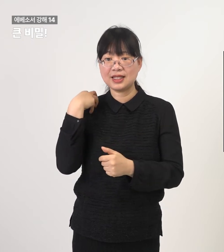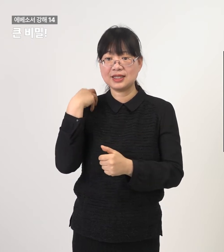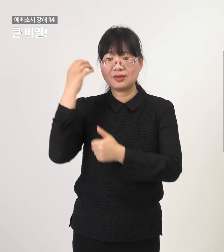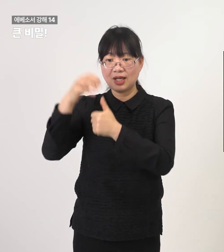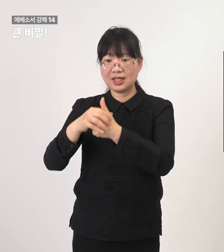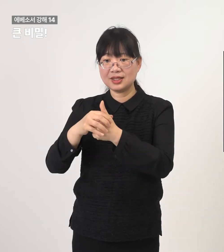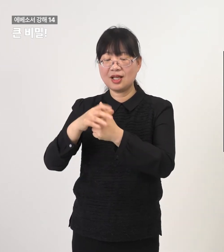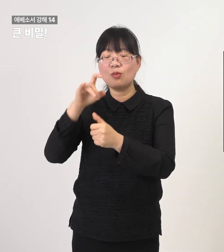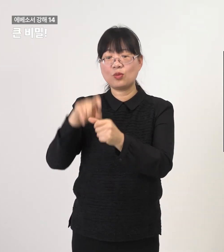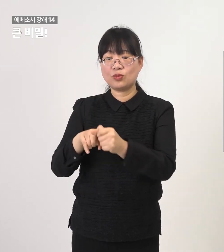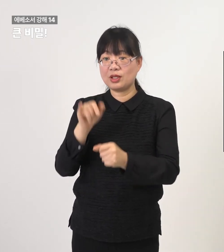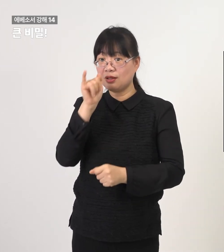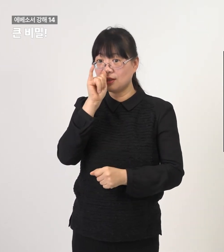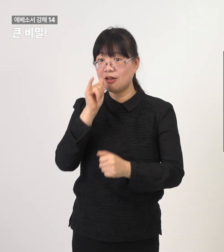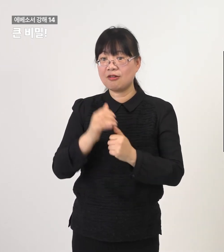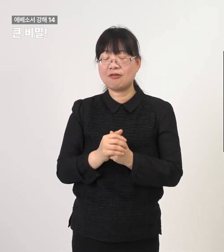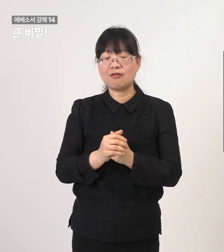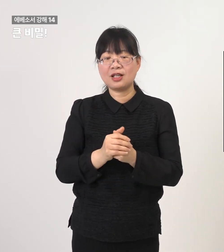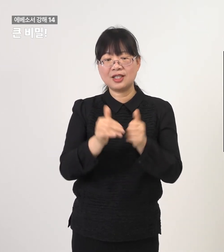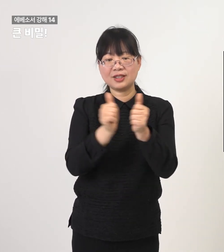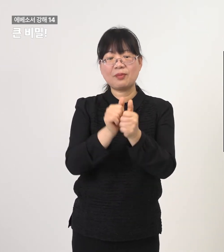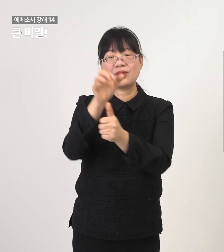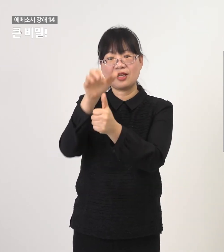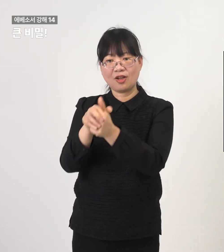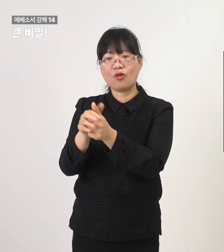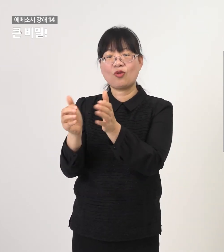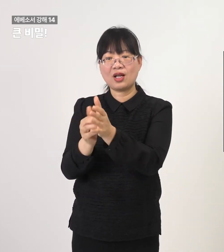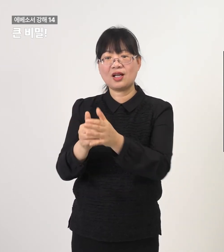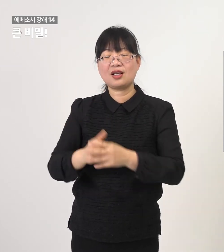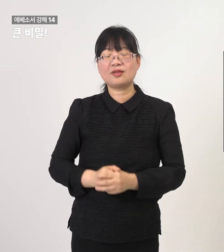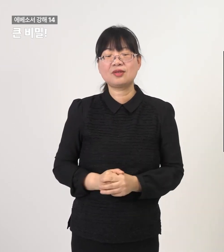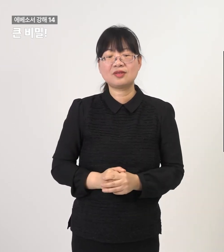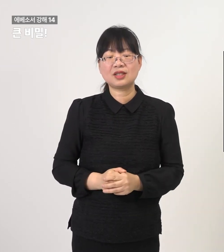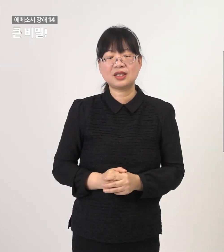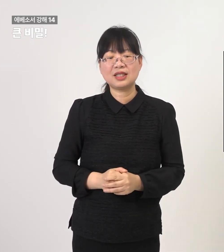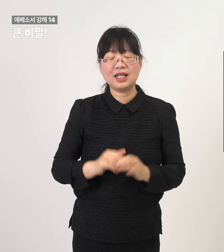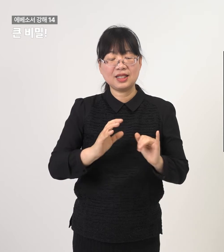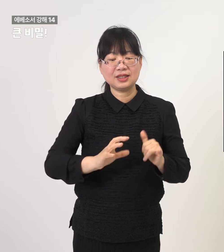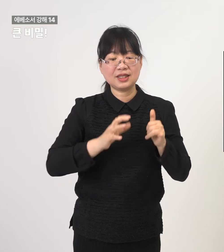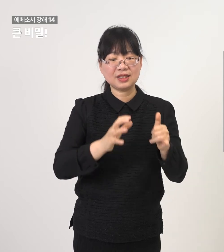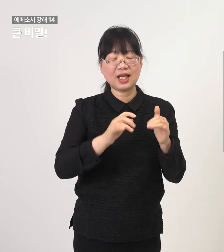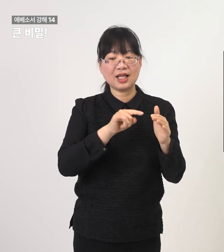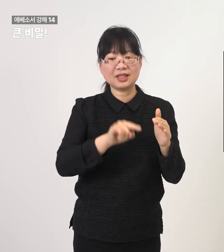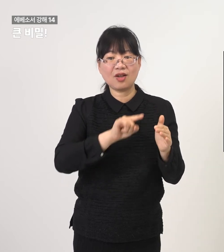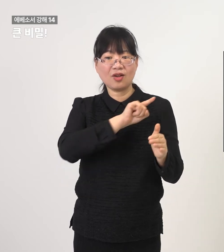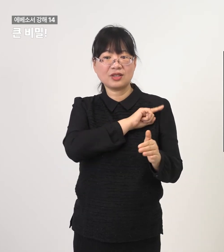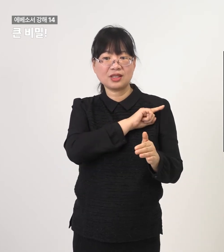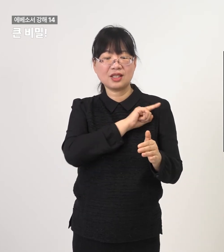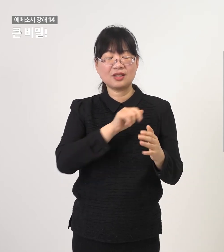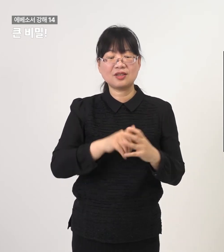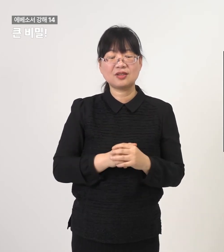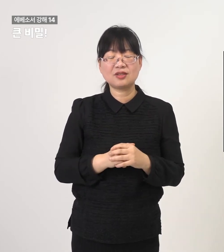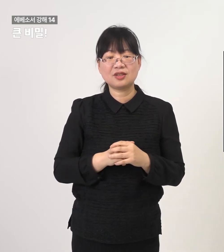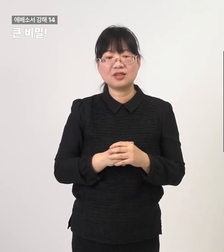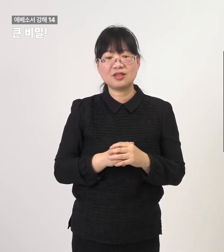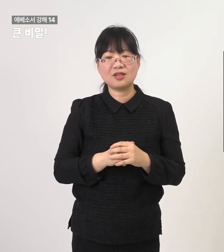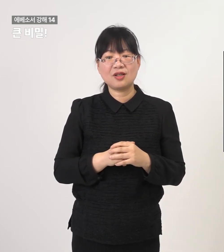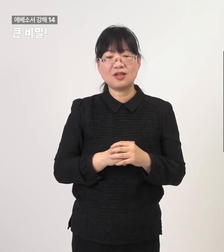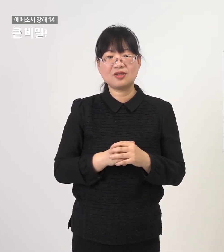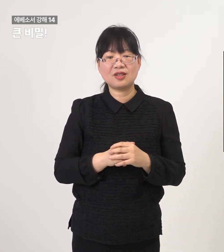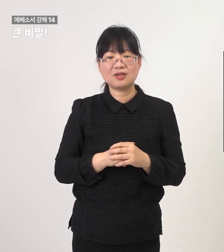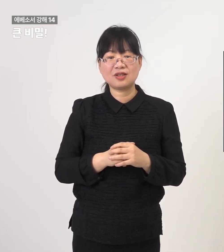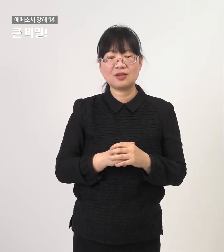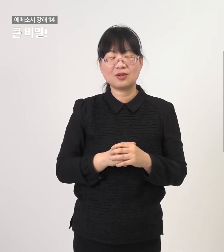지라는 데 목적이 있는 거예요. 그게 남자의 역할이죠. 그래서 이 세상에서 제일 못난